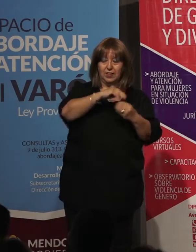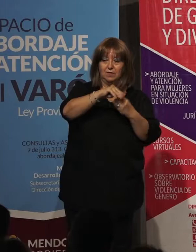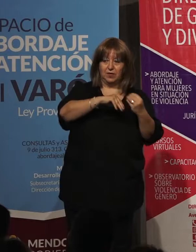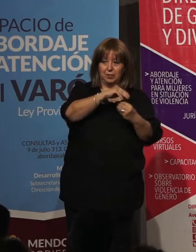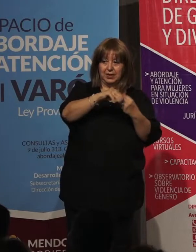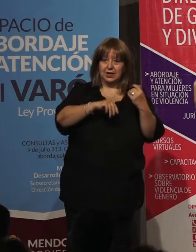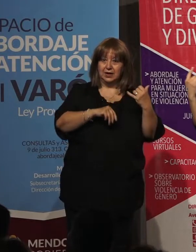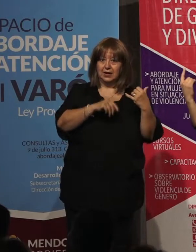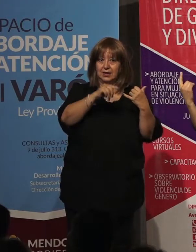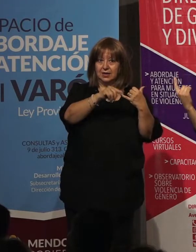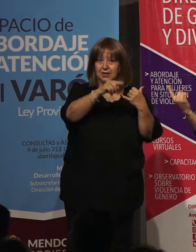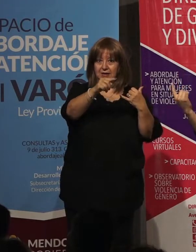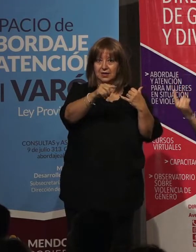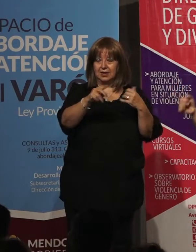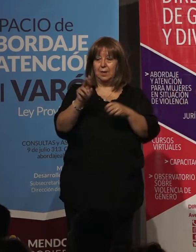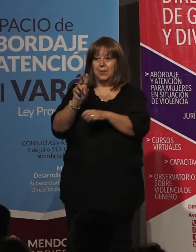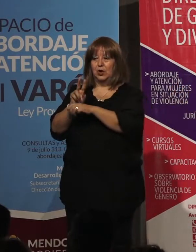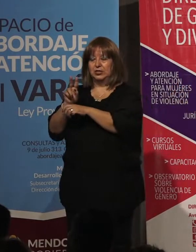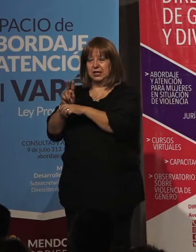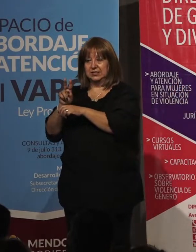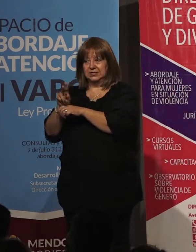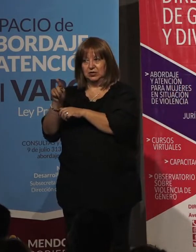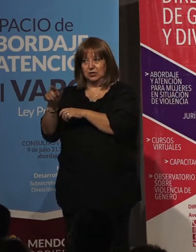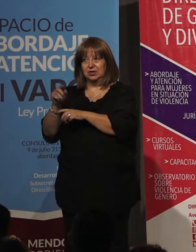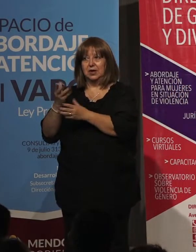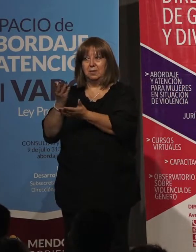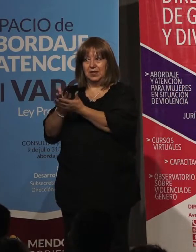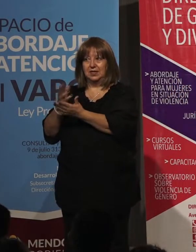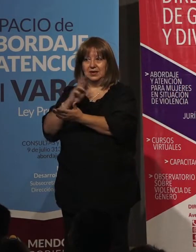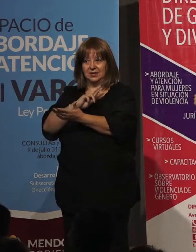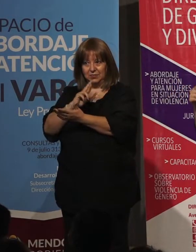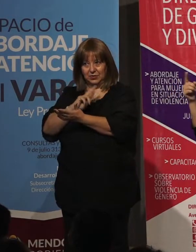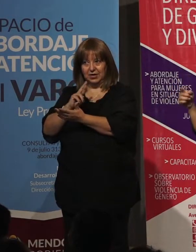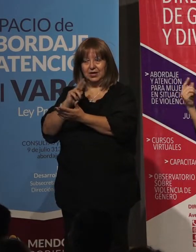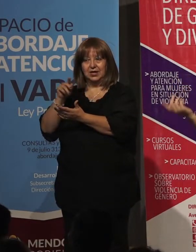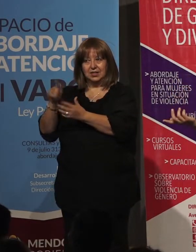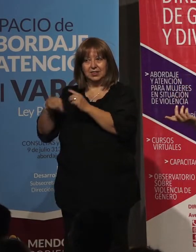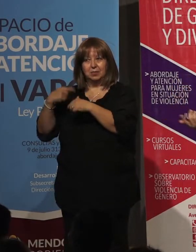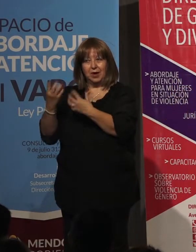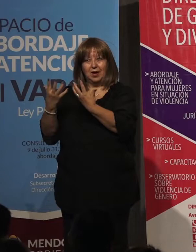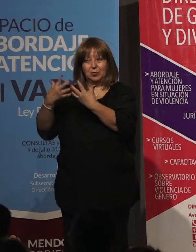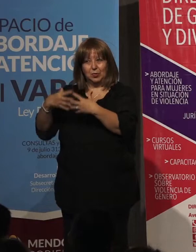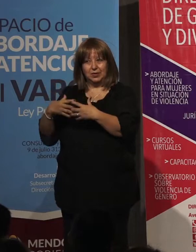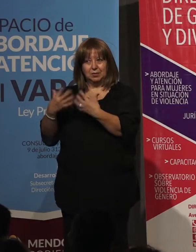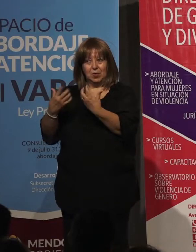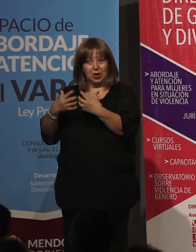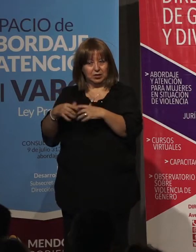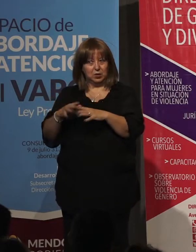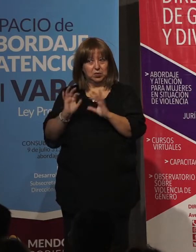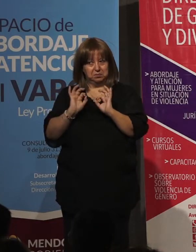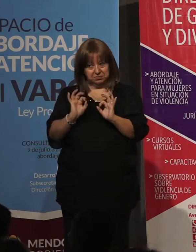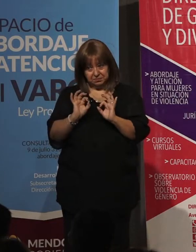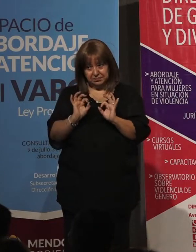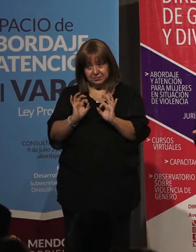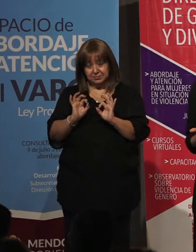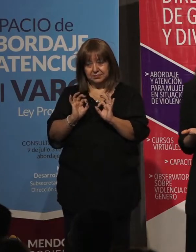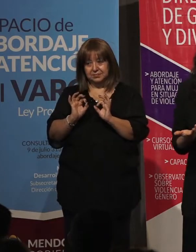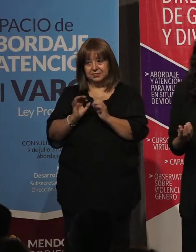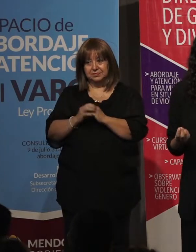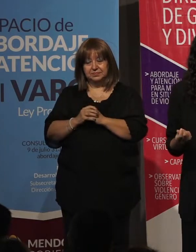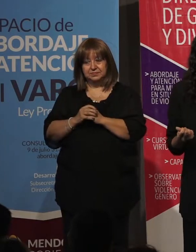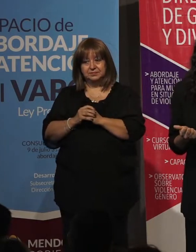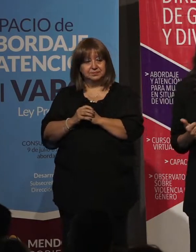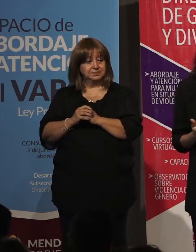turno y solicita la medida de protección que está pidiendo esa víctima. Y automáticamente se articula, ¿es correcto? Y esto